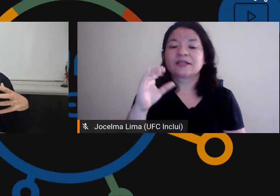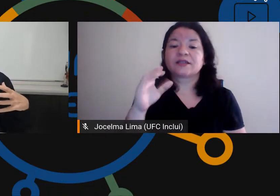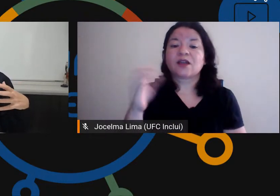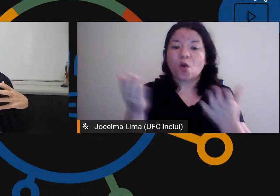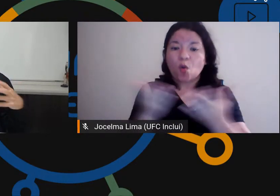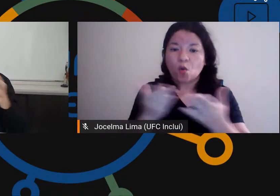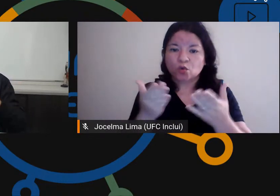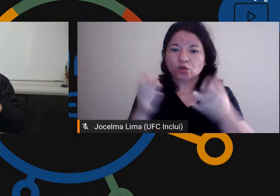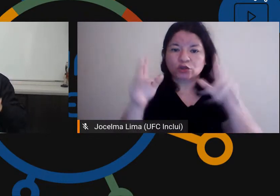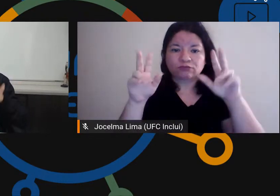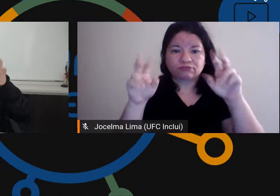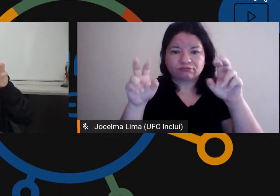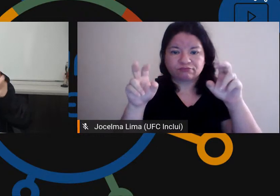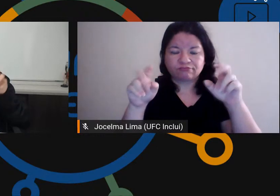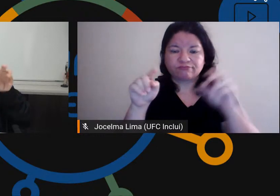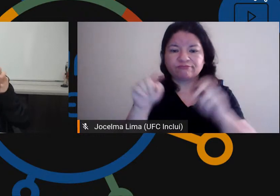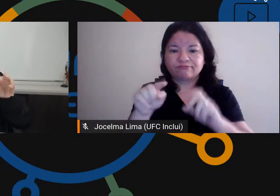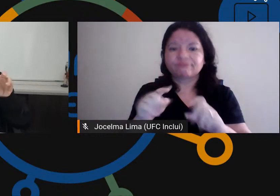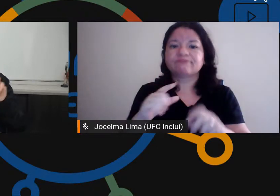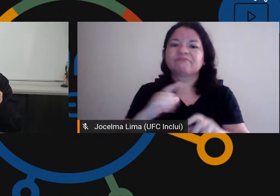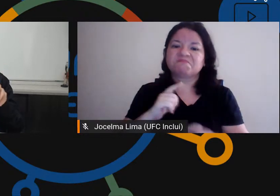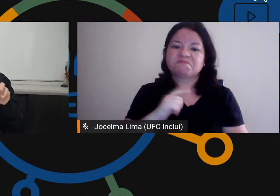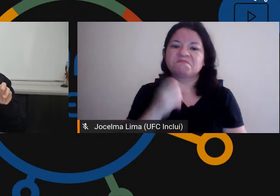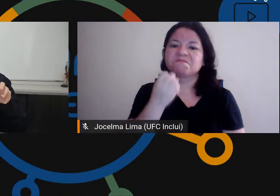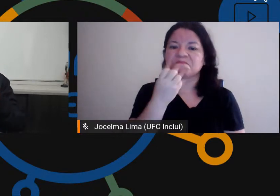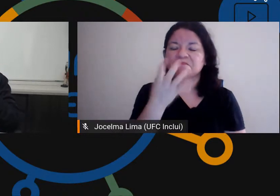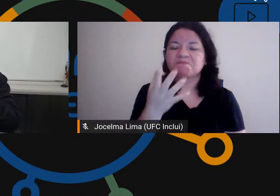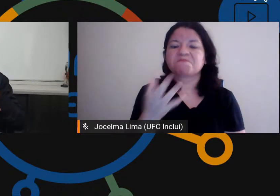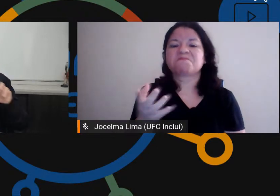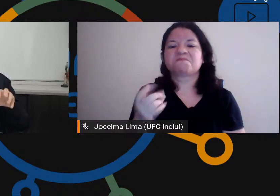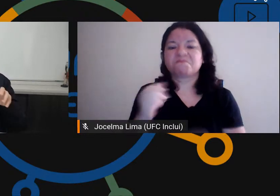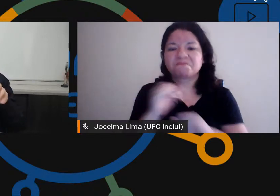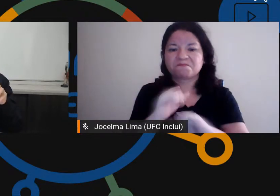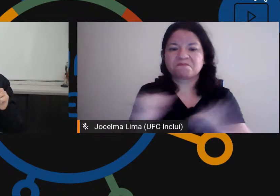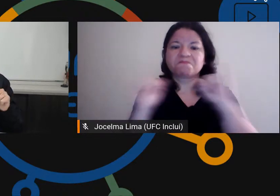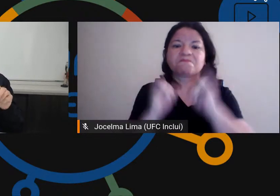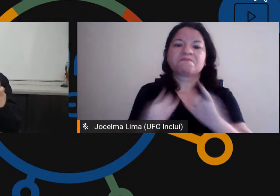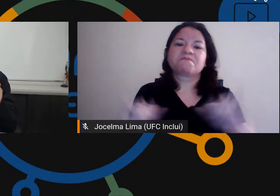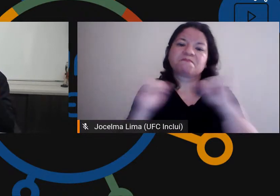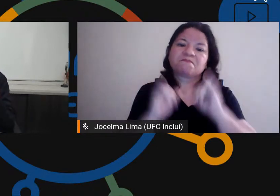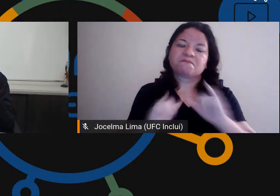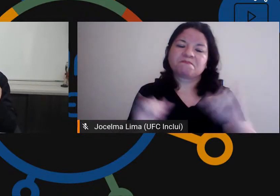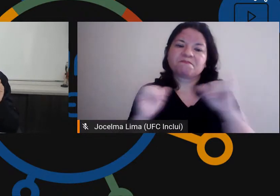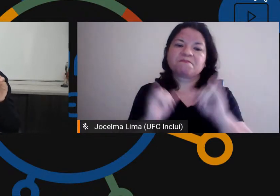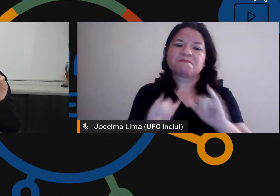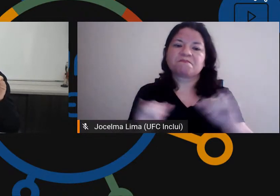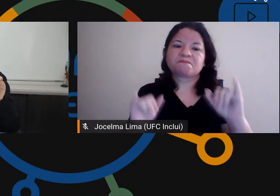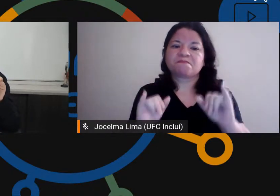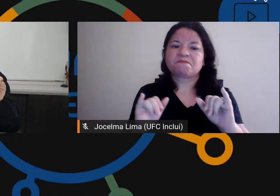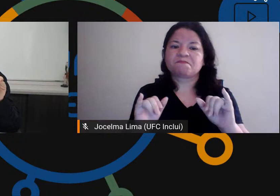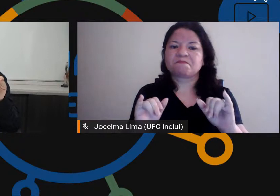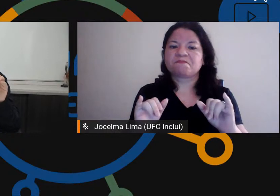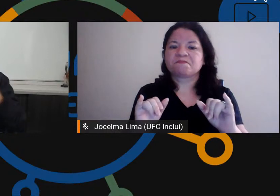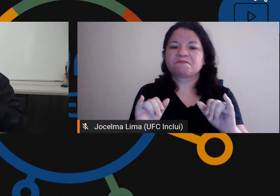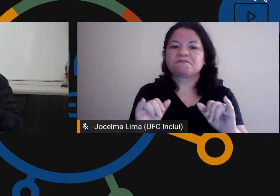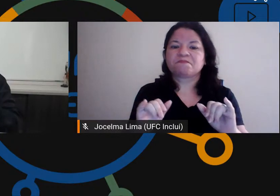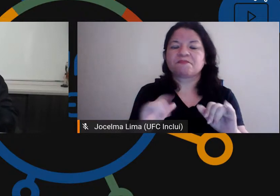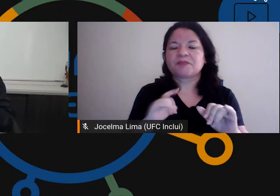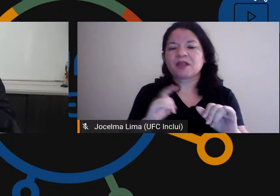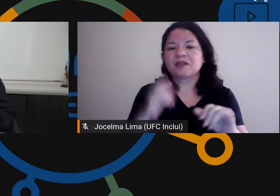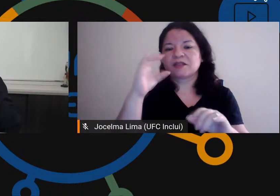essa transição entre o meio científico e o meio não científico, ou mesmo cientistas distantes.